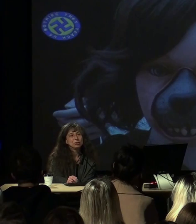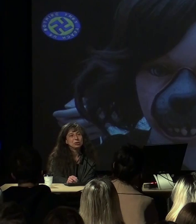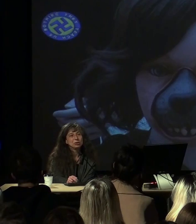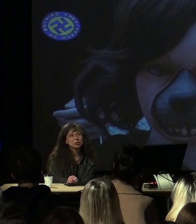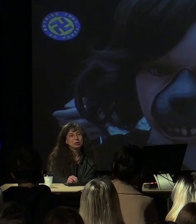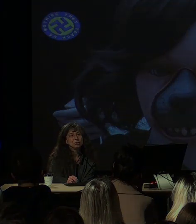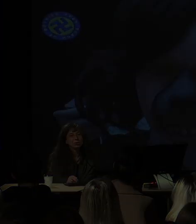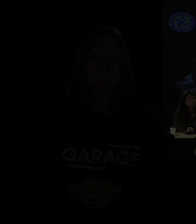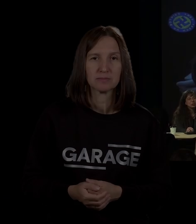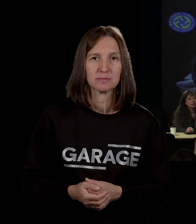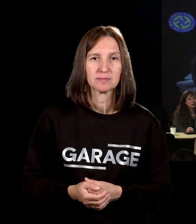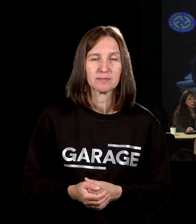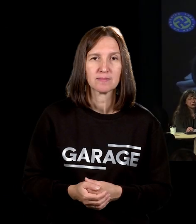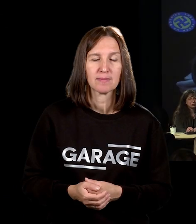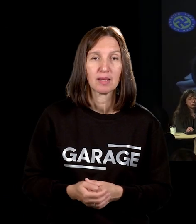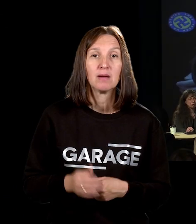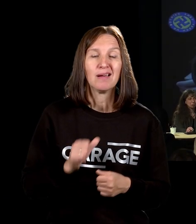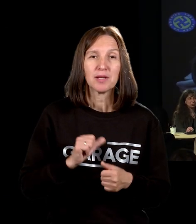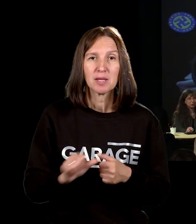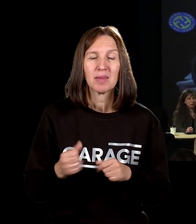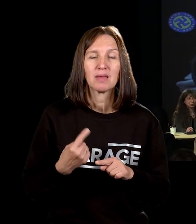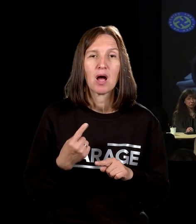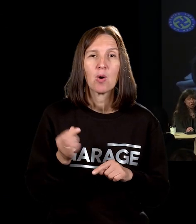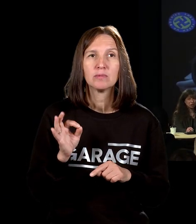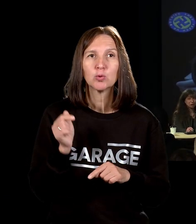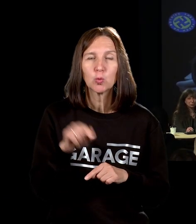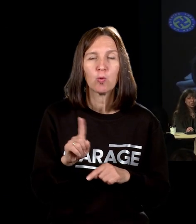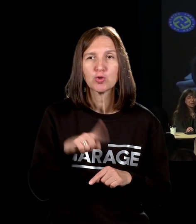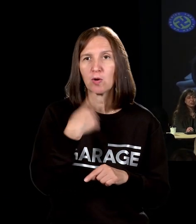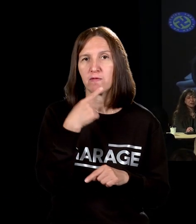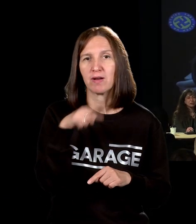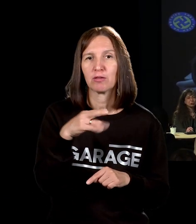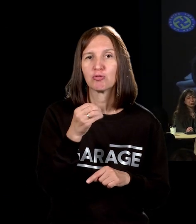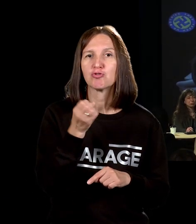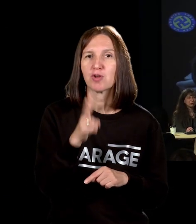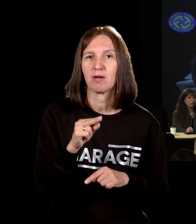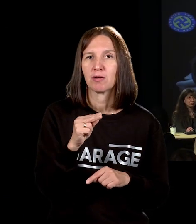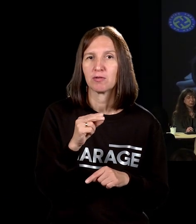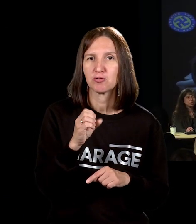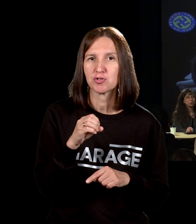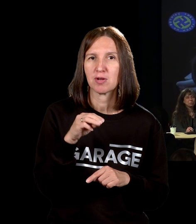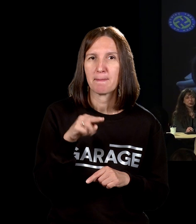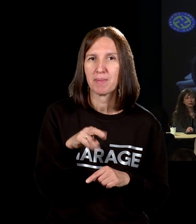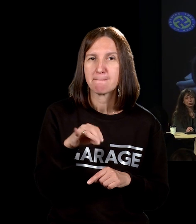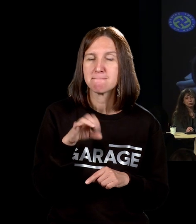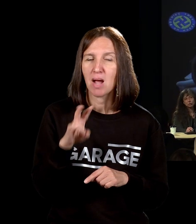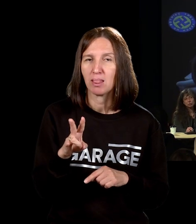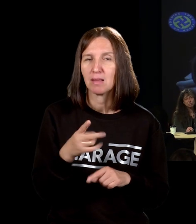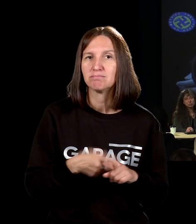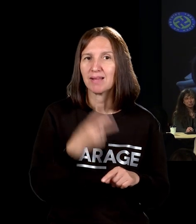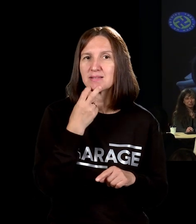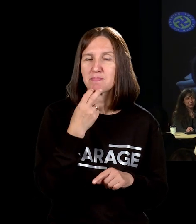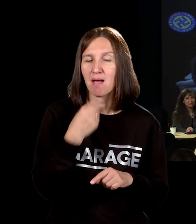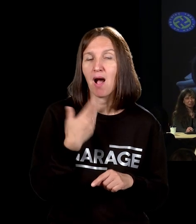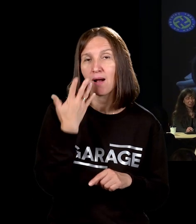нее. Вот это самое, то, о чем говорит Джейк Чепман, смех, который, когда мы смеемся, мы перестаем быть